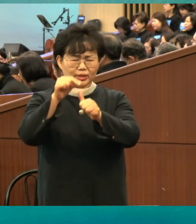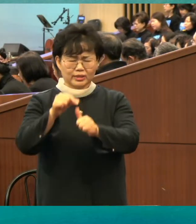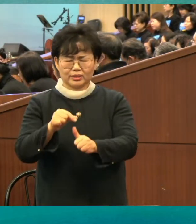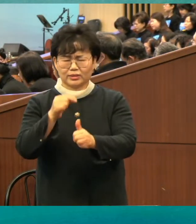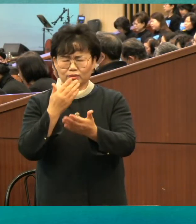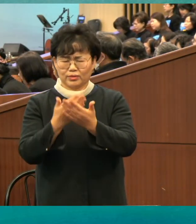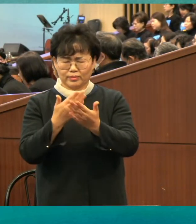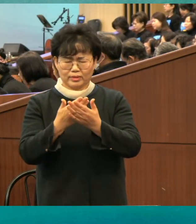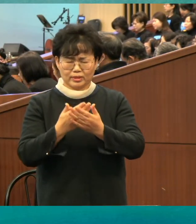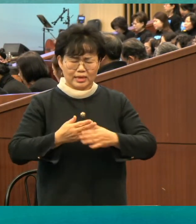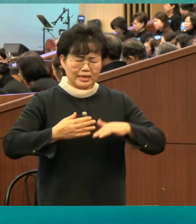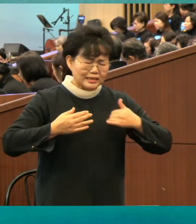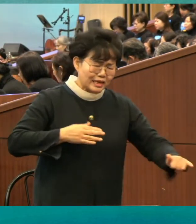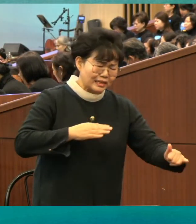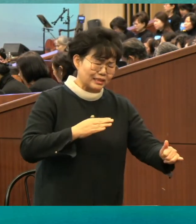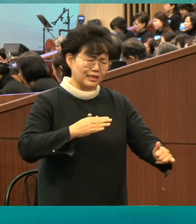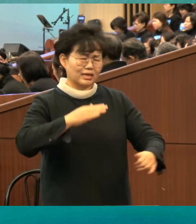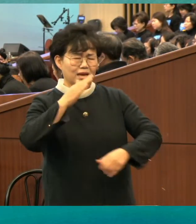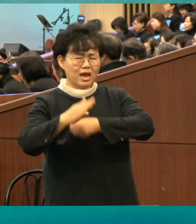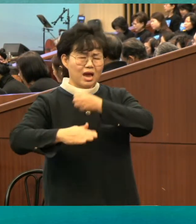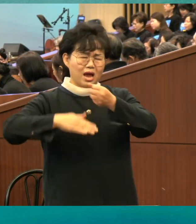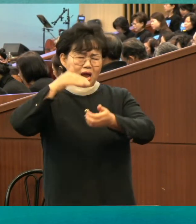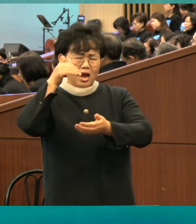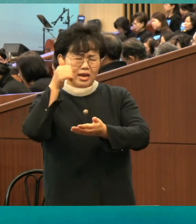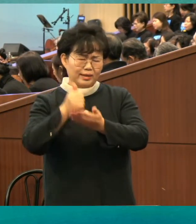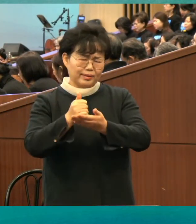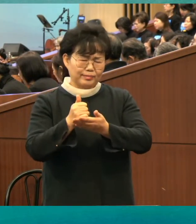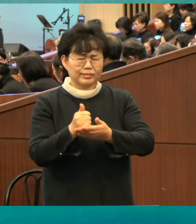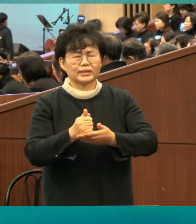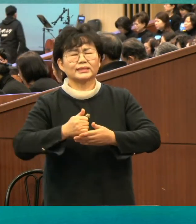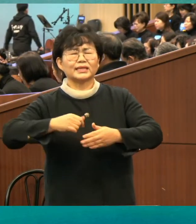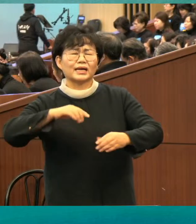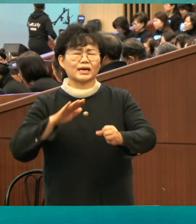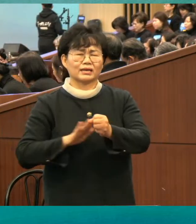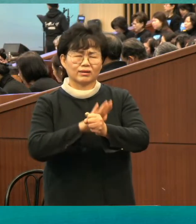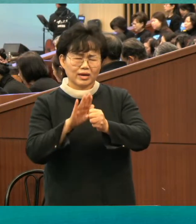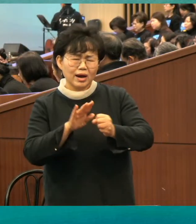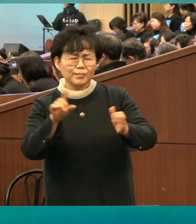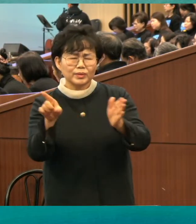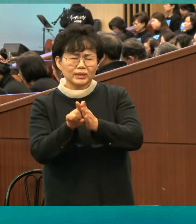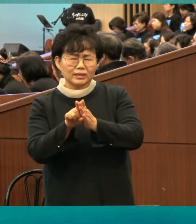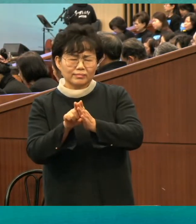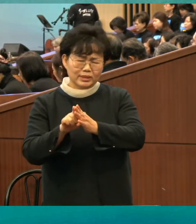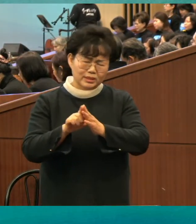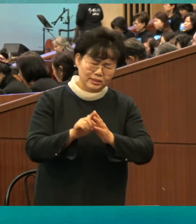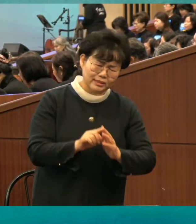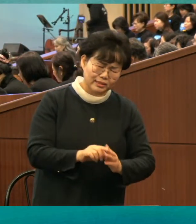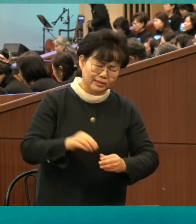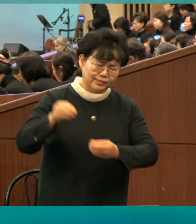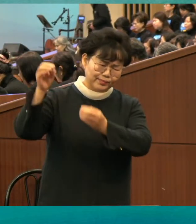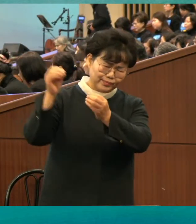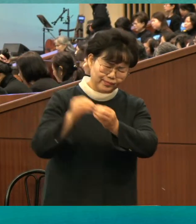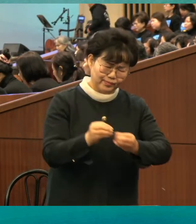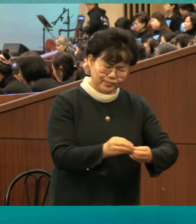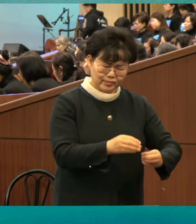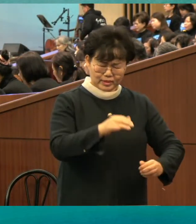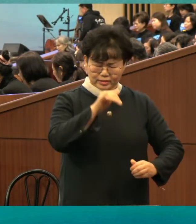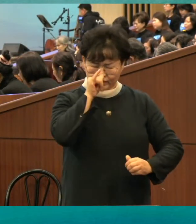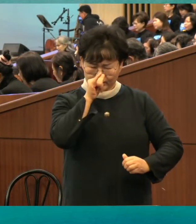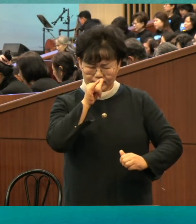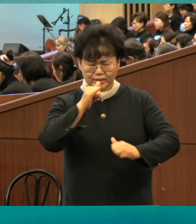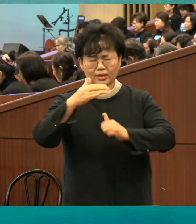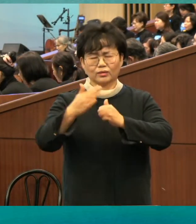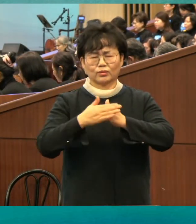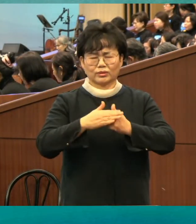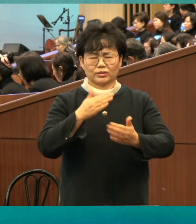우리의 자녀들에게 믿음이 아름답게 개성되기를 원합니다. 자녀들에게 믿음이 아름답게 더 이어져서